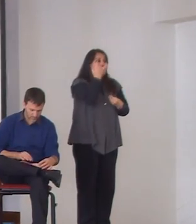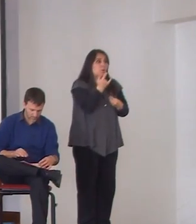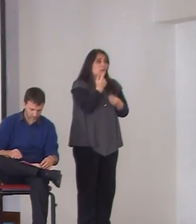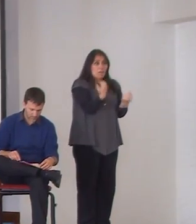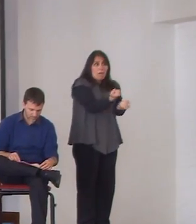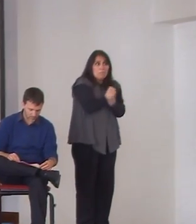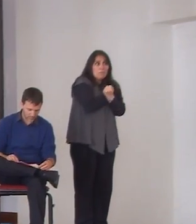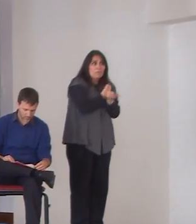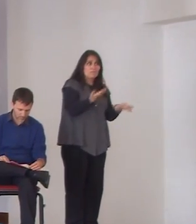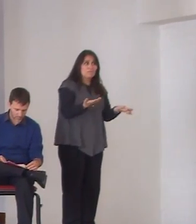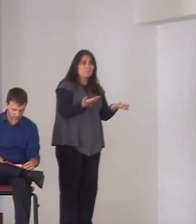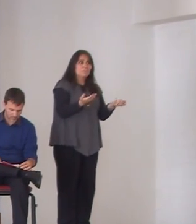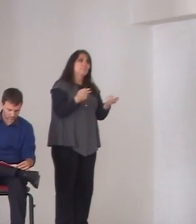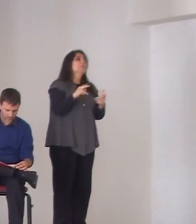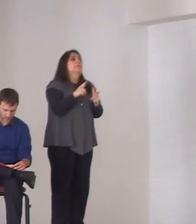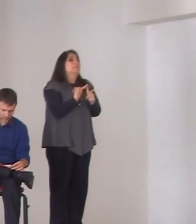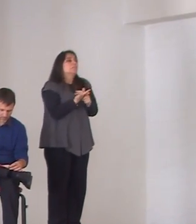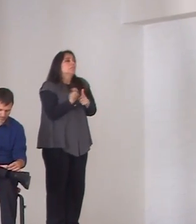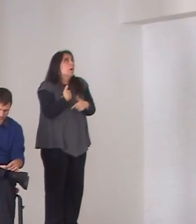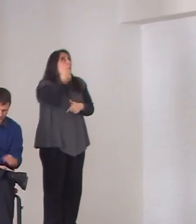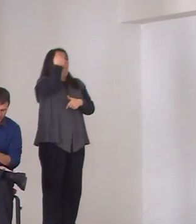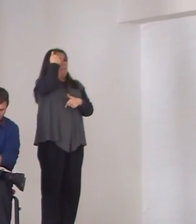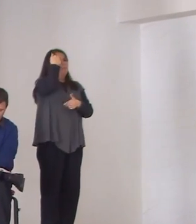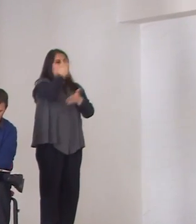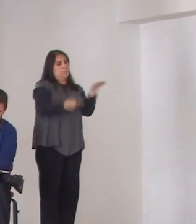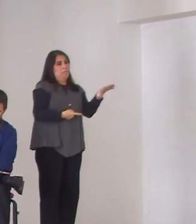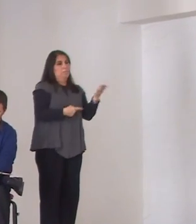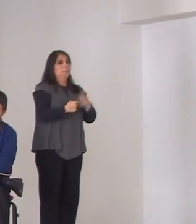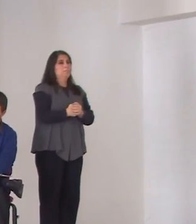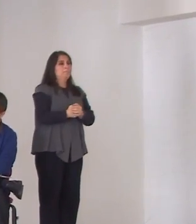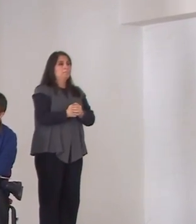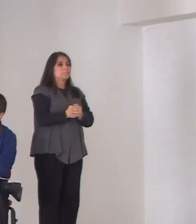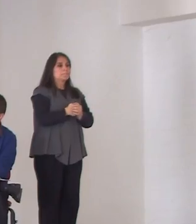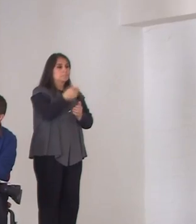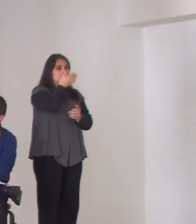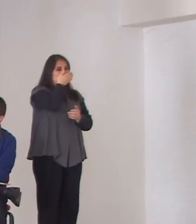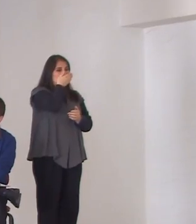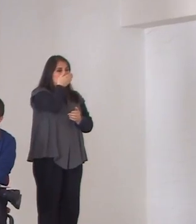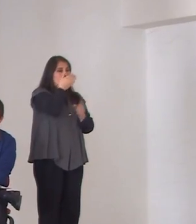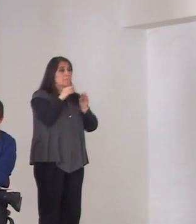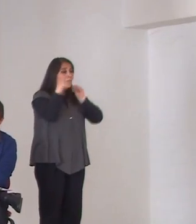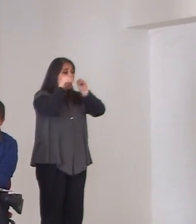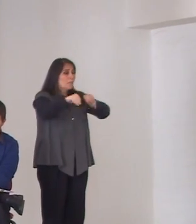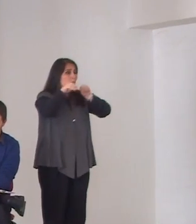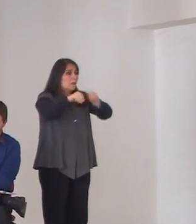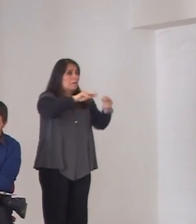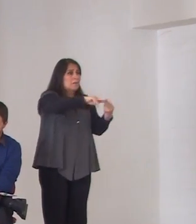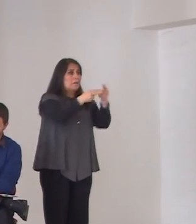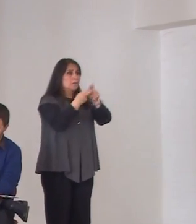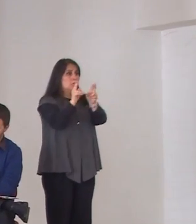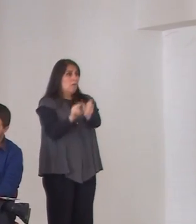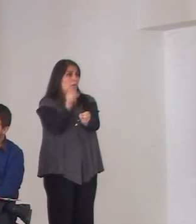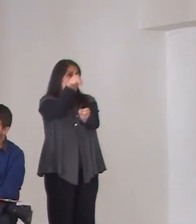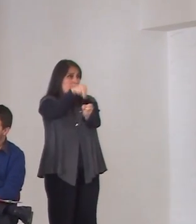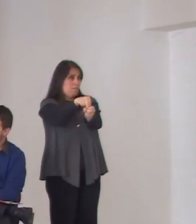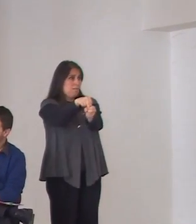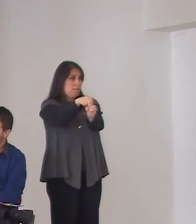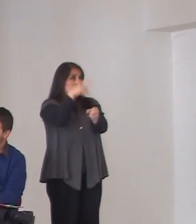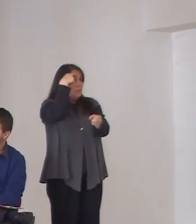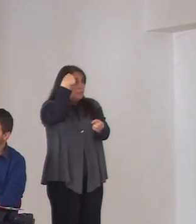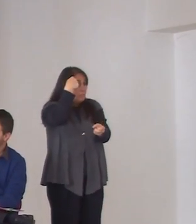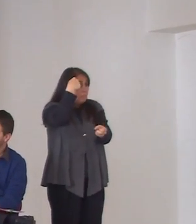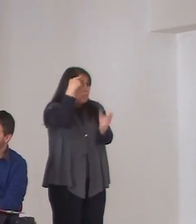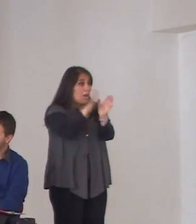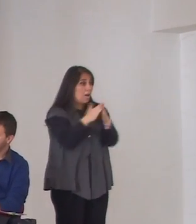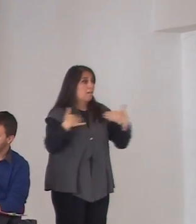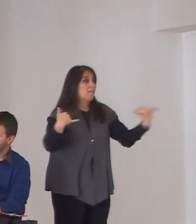¿qué recomiendo en esto de la formación en cuanto a la temática indígena? Pues sobre todo a la realidad indígena muy específica, que